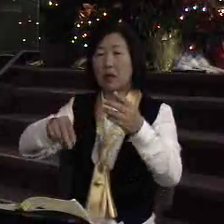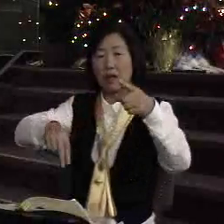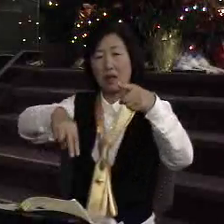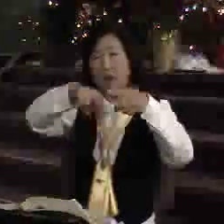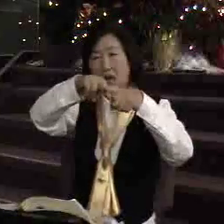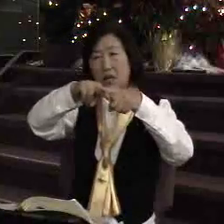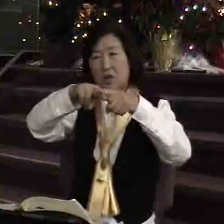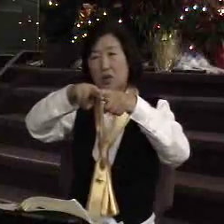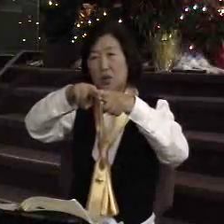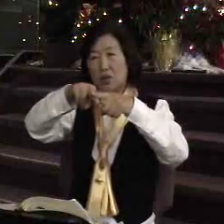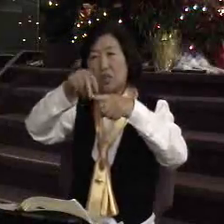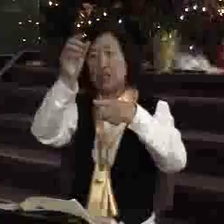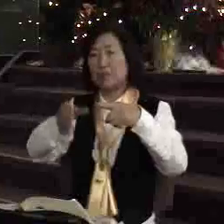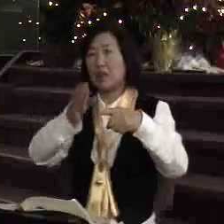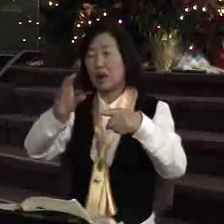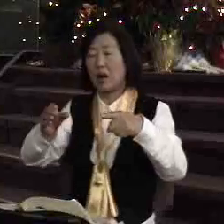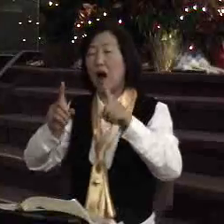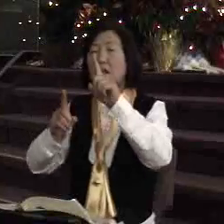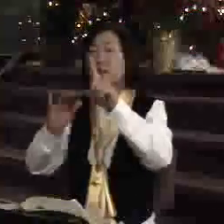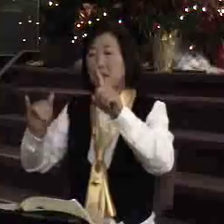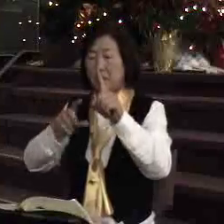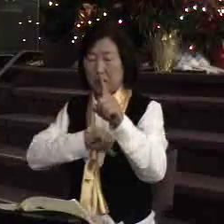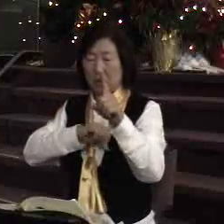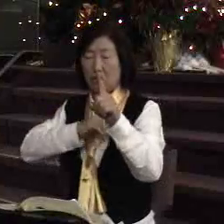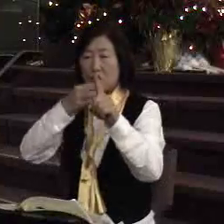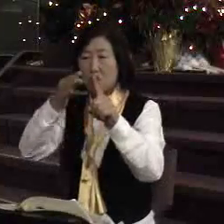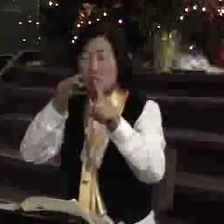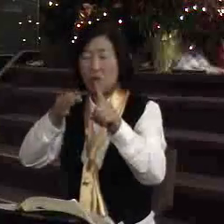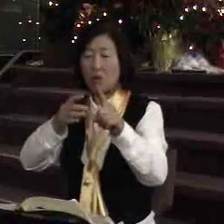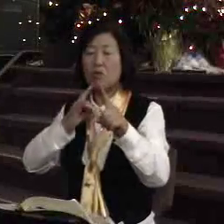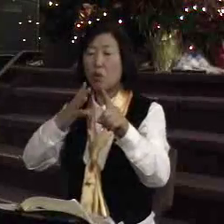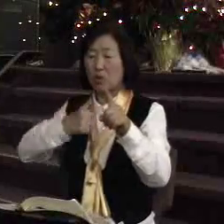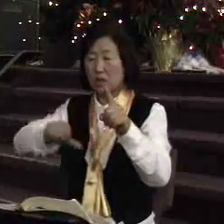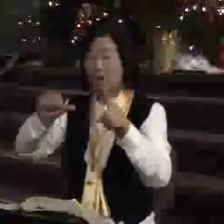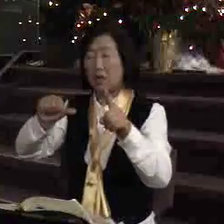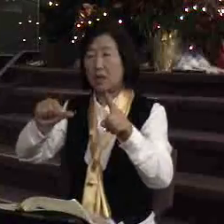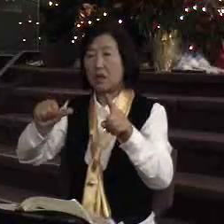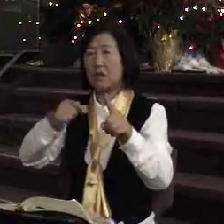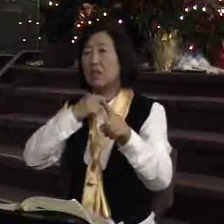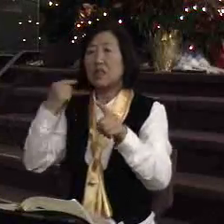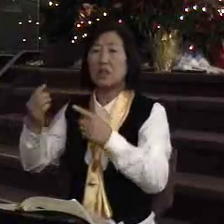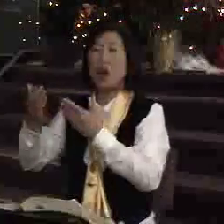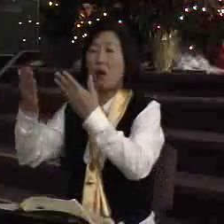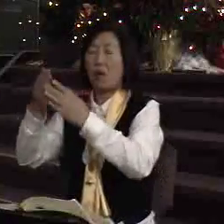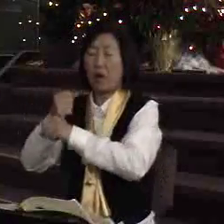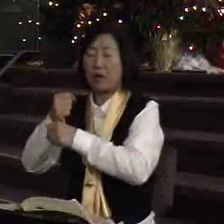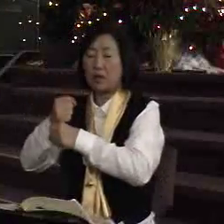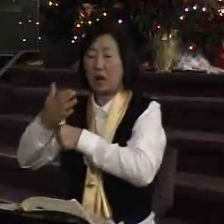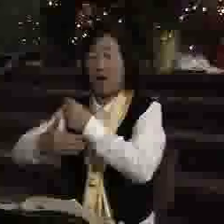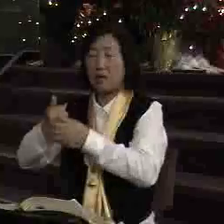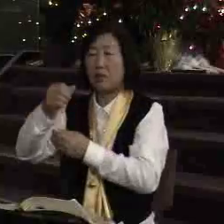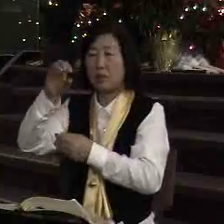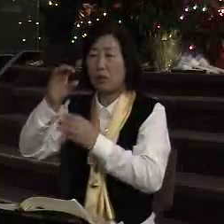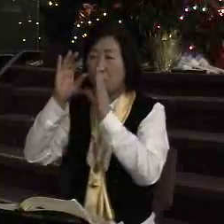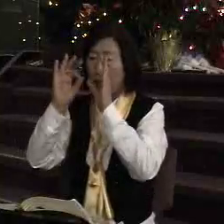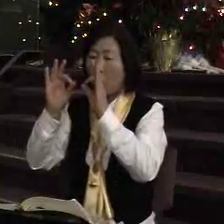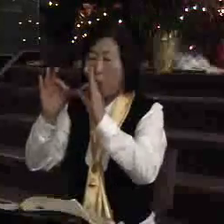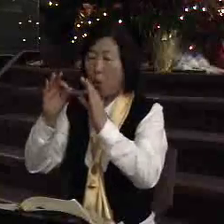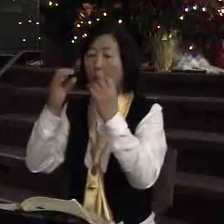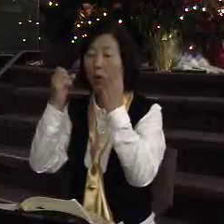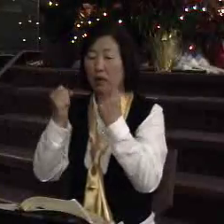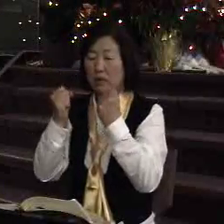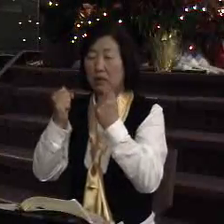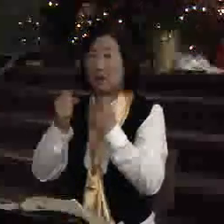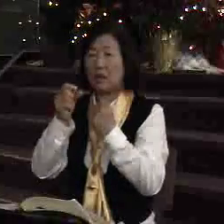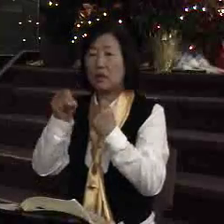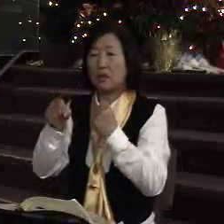한 사람의 이름을 부르며 나의 구원을 이루기 위해 자신의 독생자를 희생하신 하나님이 거기 계십니다.